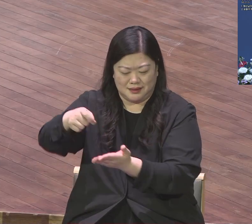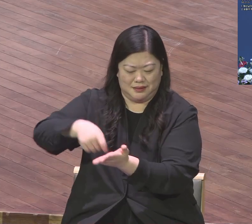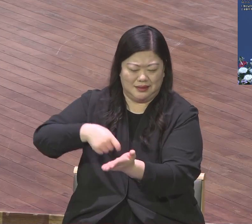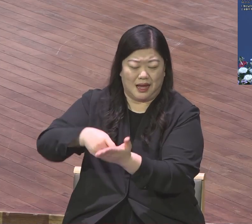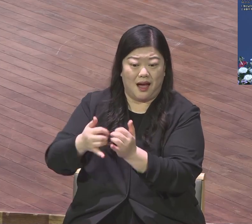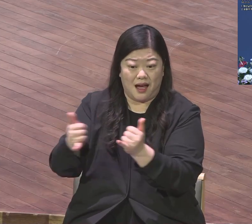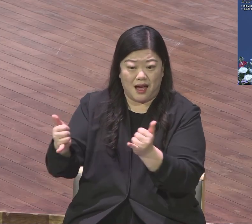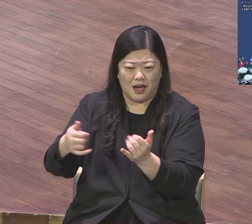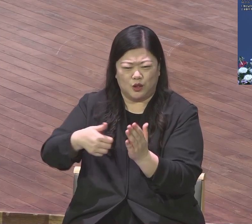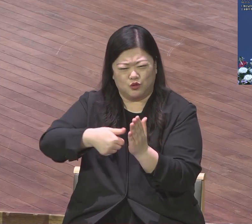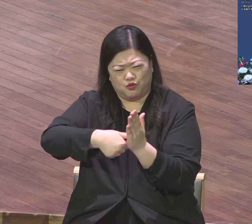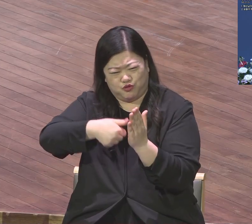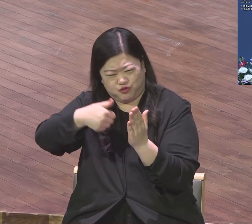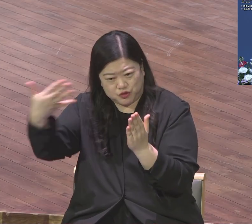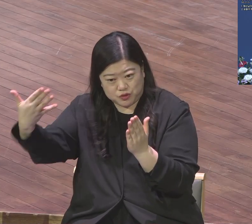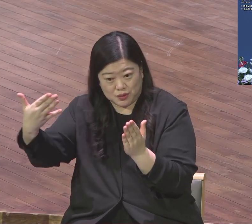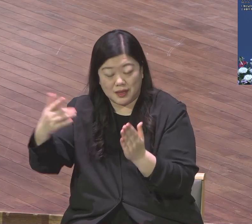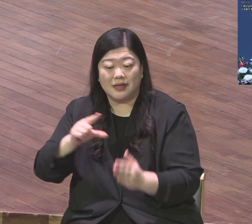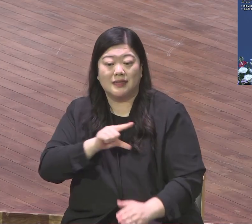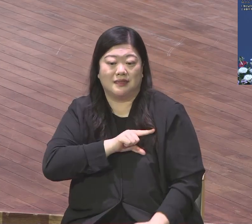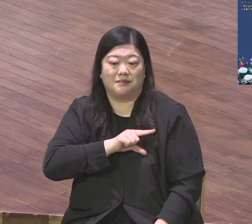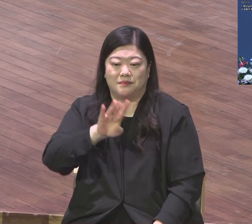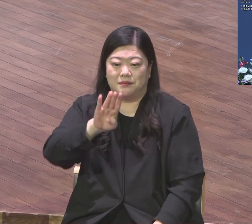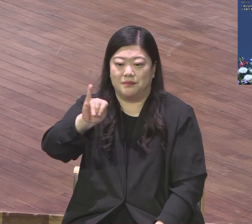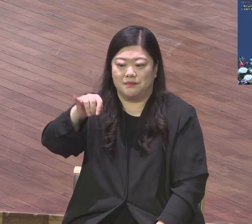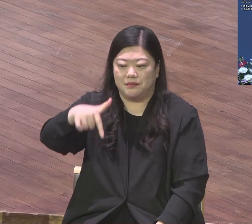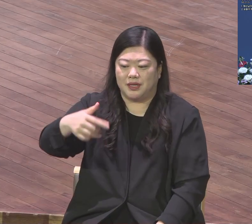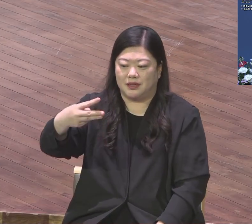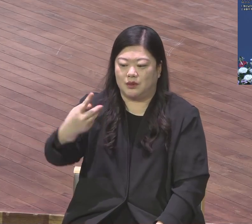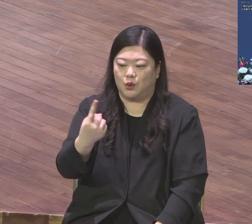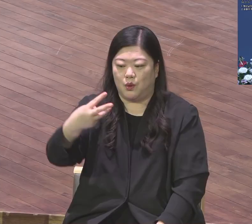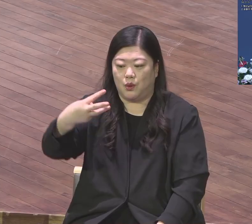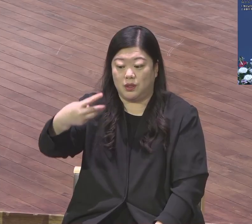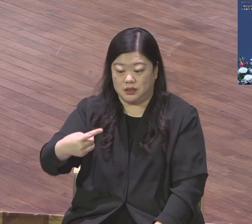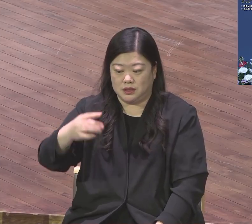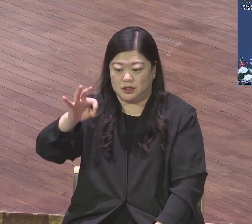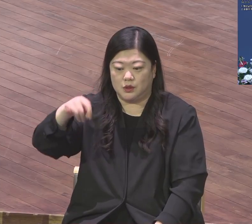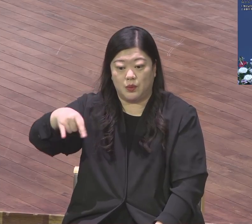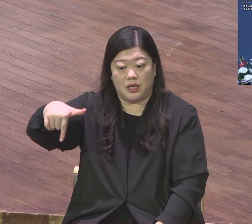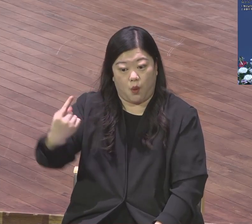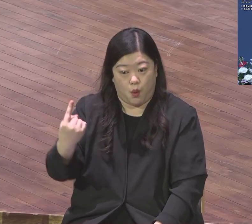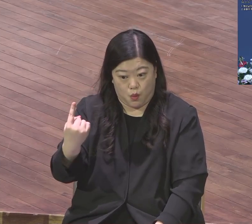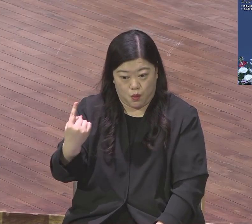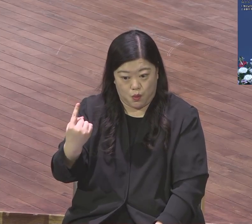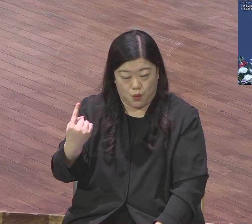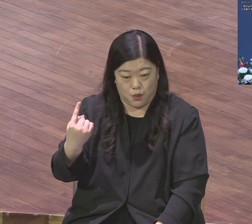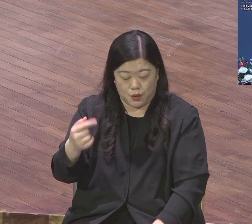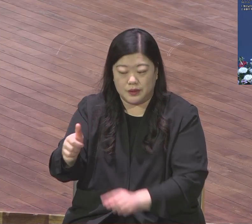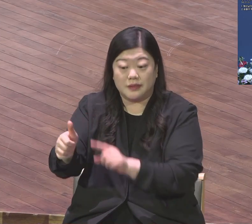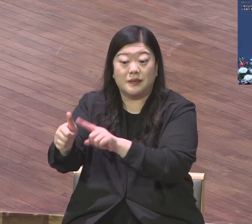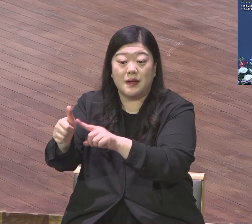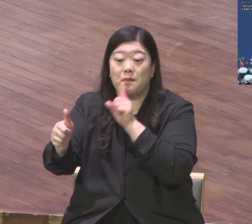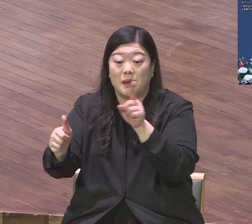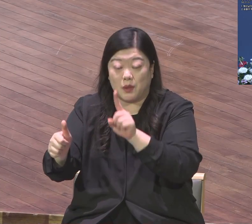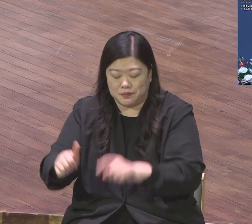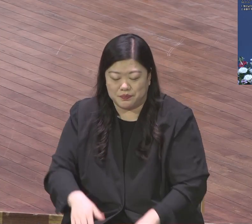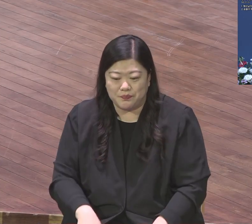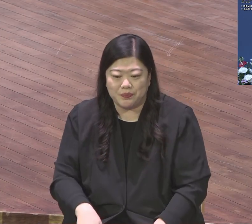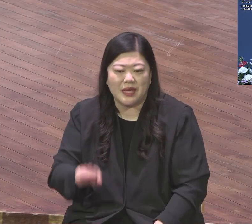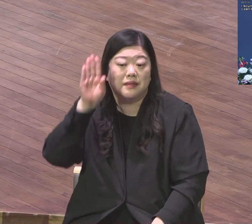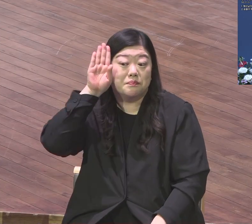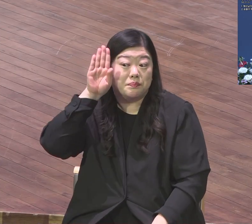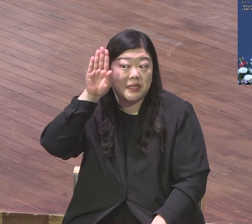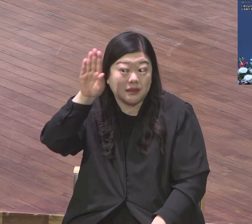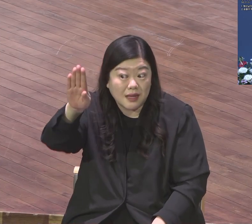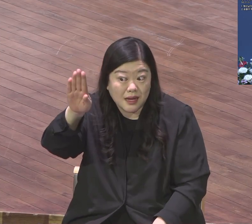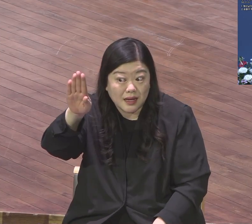아시잖아요. 레미제라블의 대문호 빅토르 위고가 이런 말을 했어요. 미래는 여러 가지 이름을